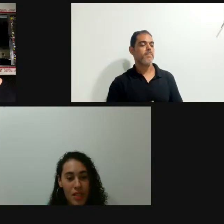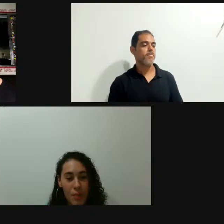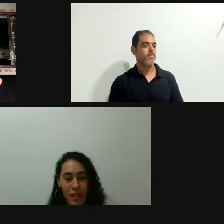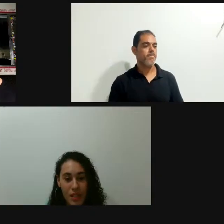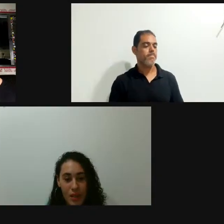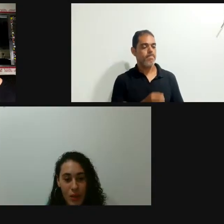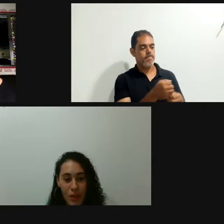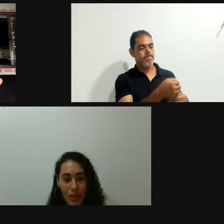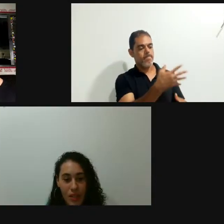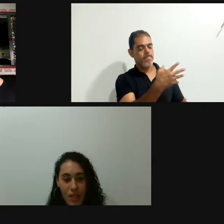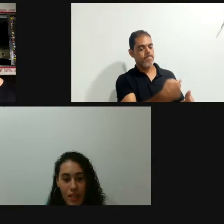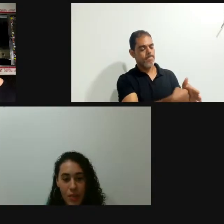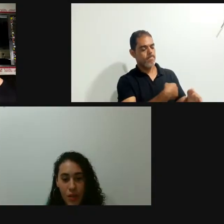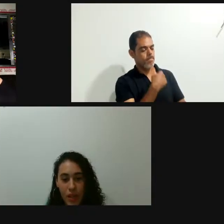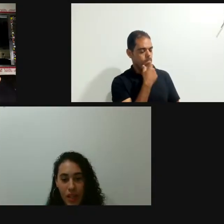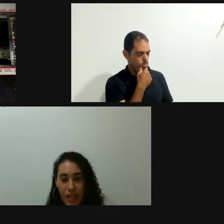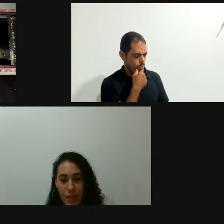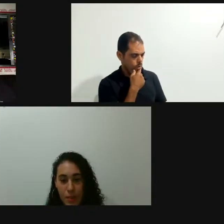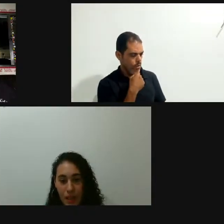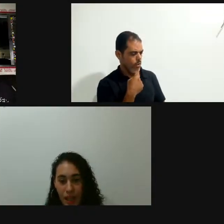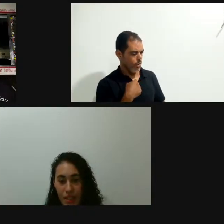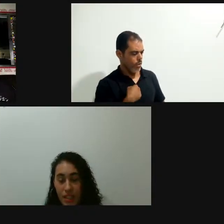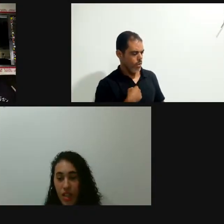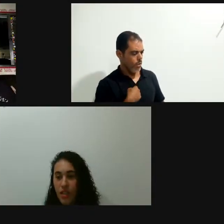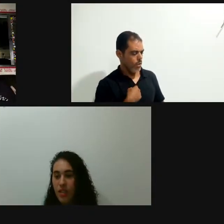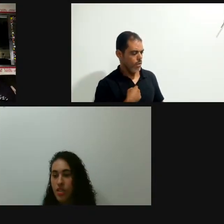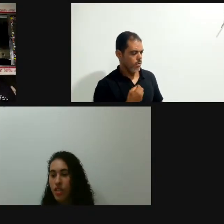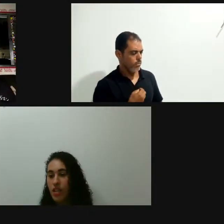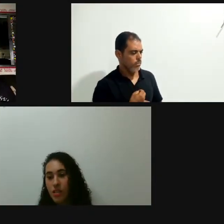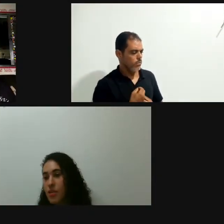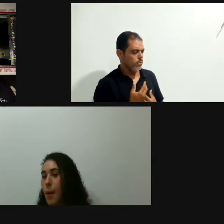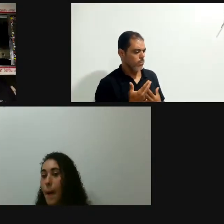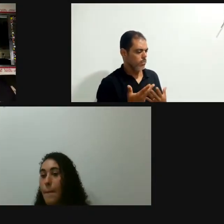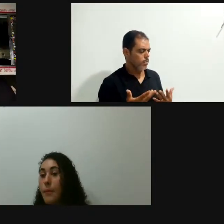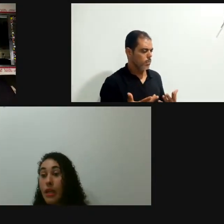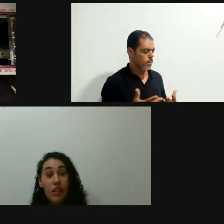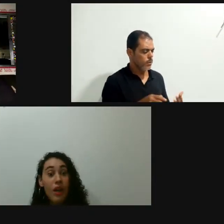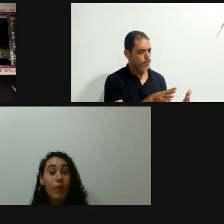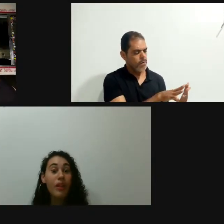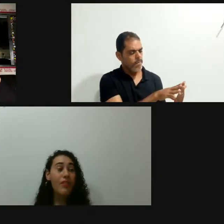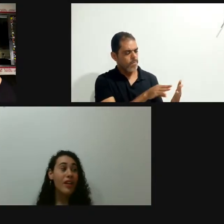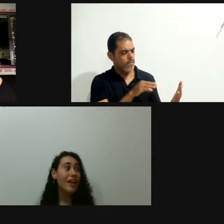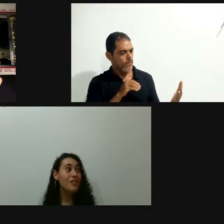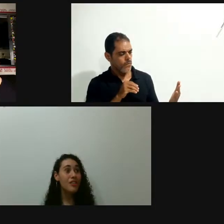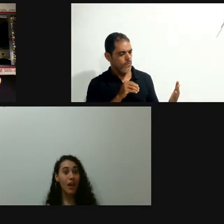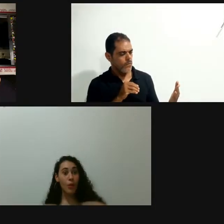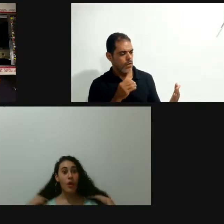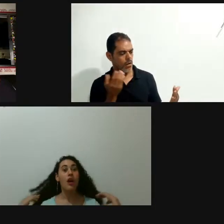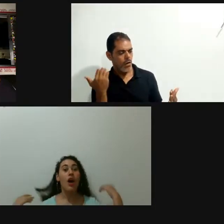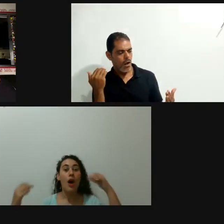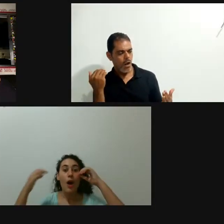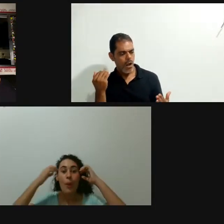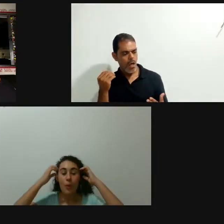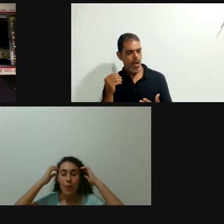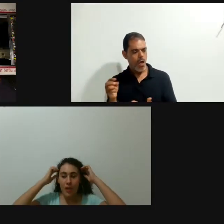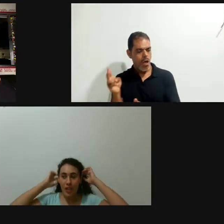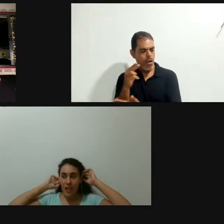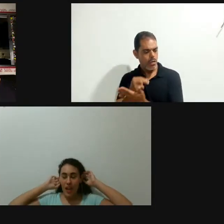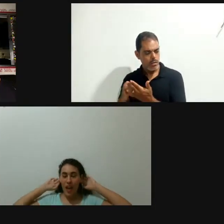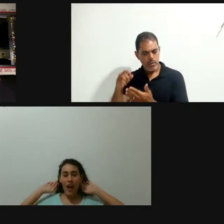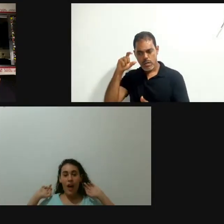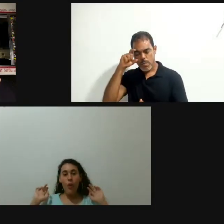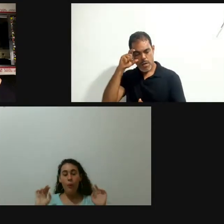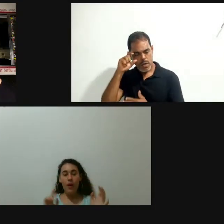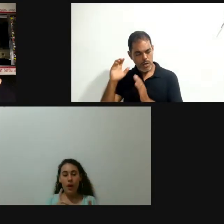suas inspirações? Você se inspirou em animes, mangás que já existentes? Então, na verdade, não.